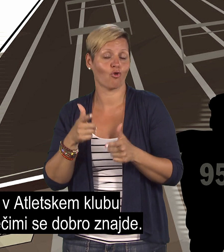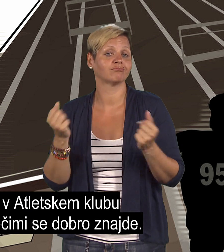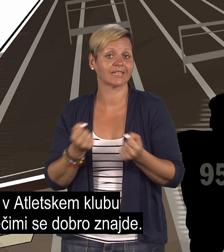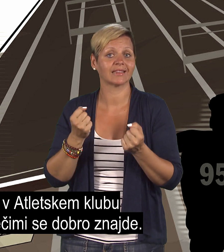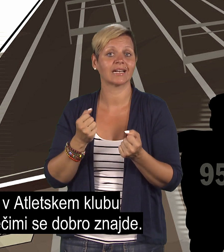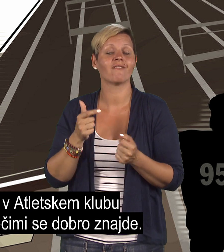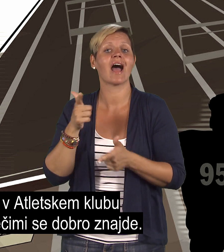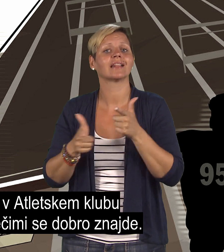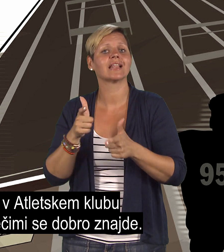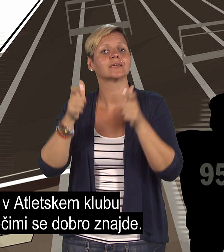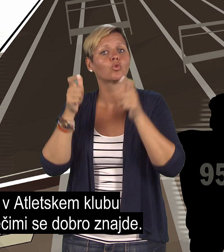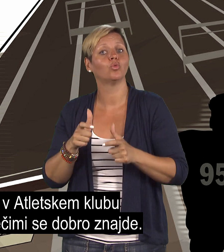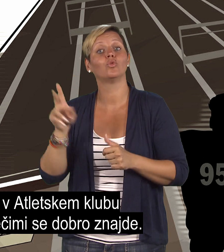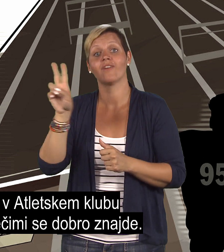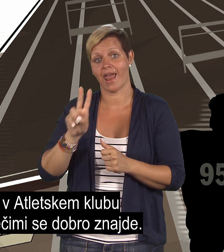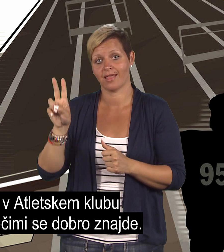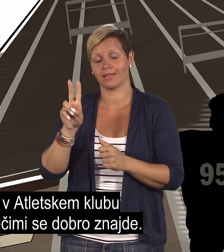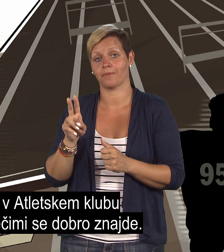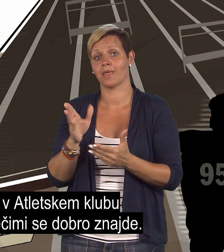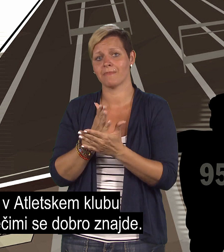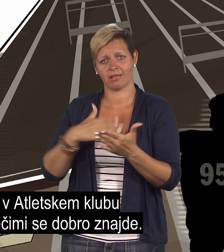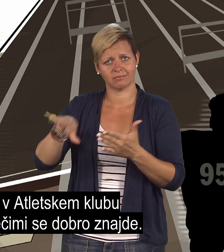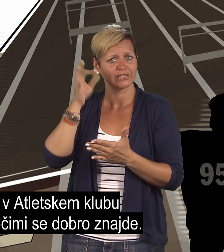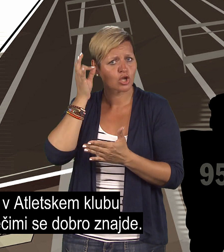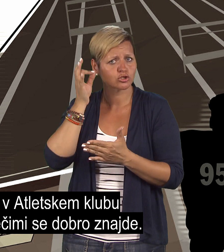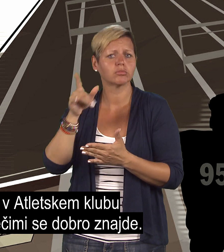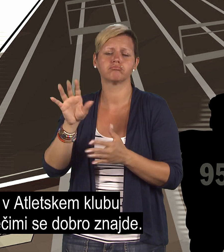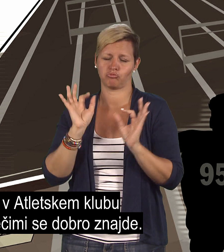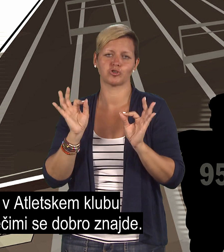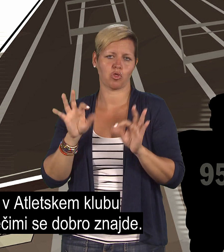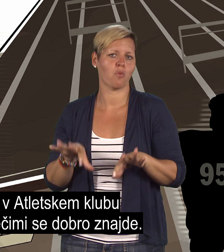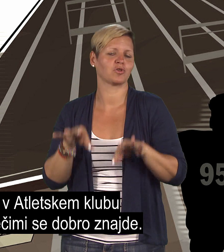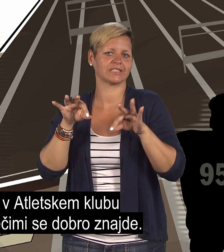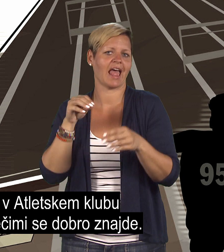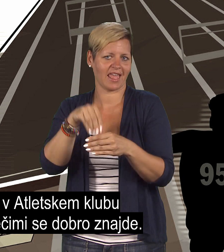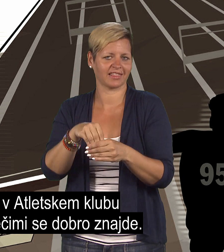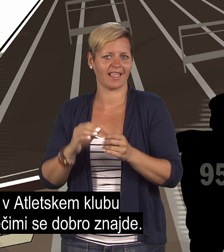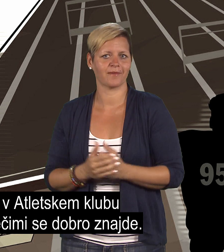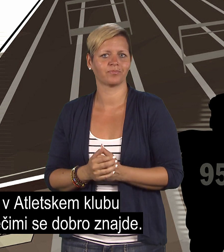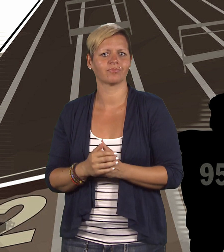Atletiko trenira v atletskem klubu Velenje. Med slišečimi se dobro znajde.